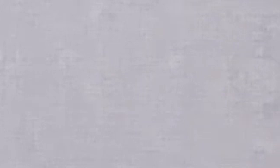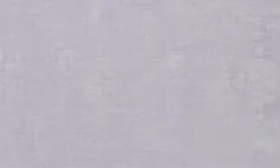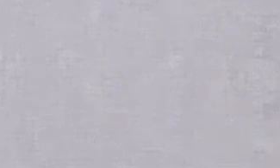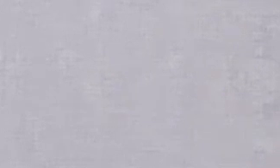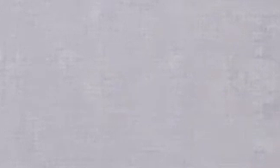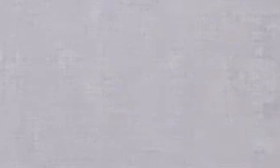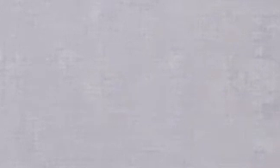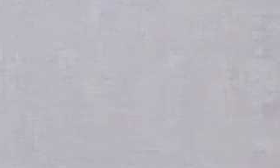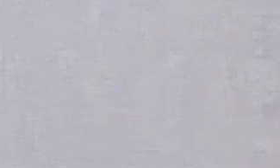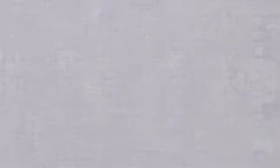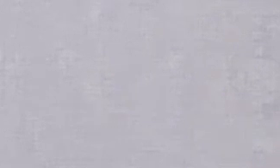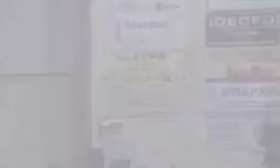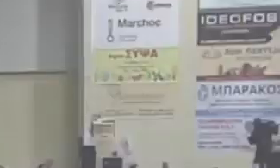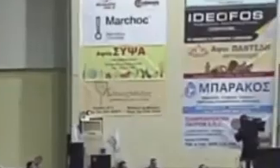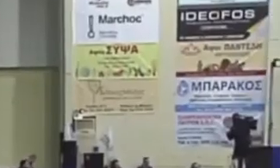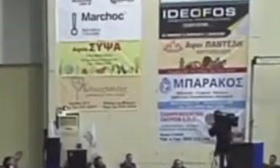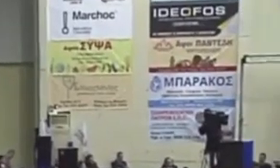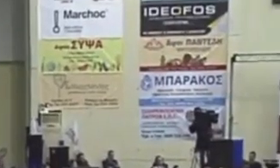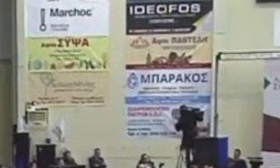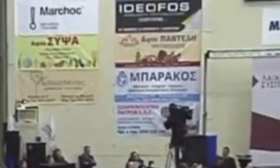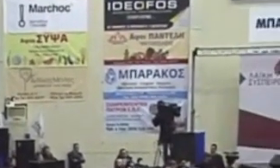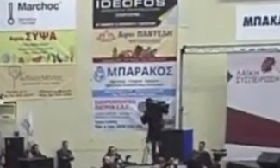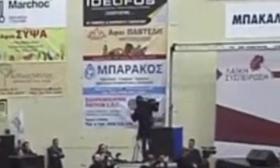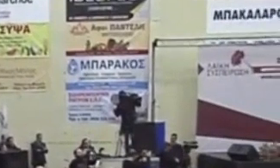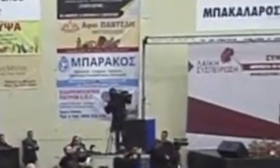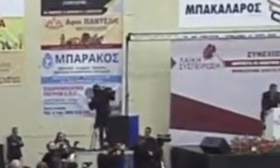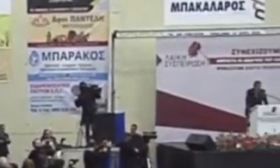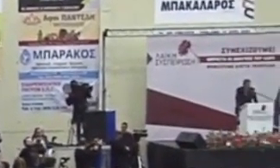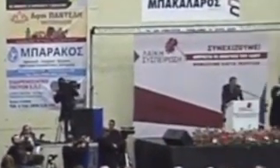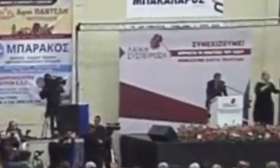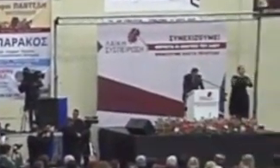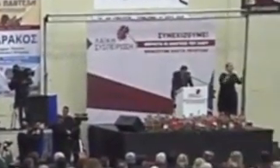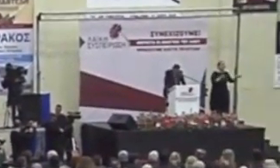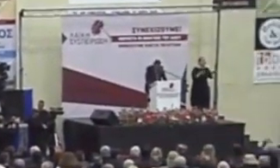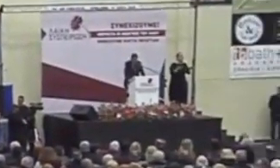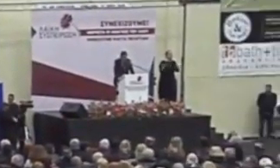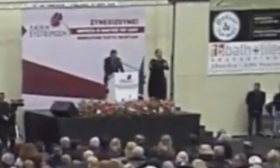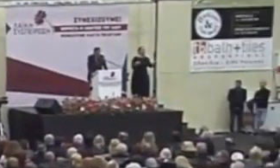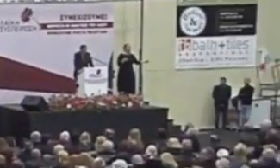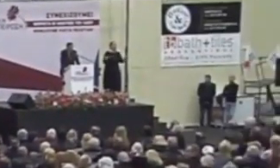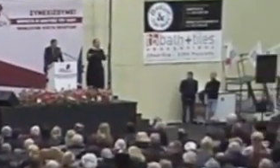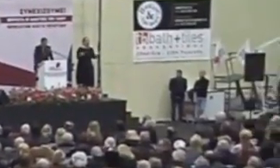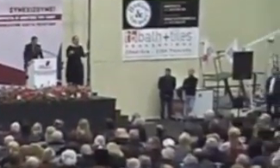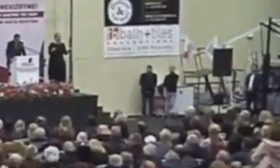Ο Δήμος όλα αυτά τα χρόνια έγινε ένα εργοτάξιο με σχέδιο, οργάνωση,